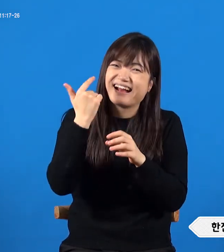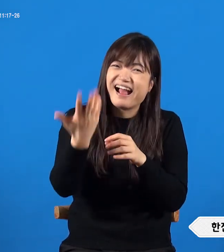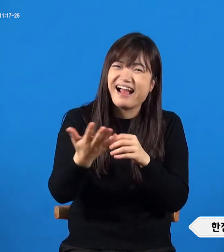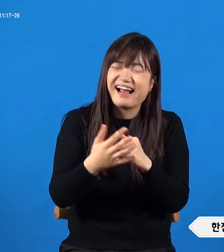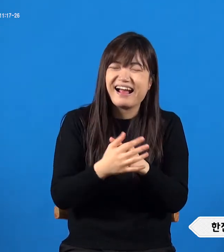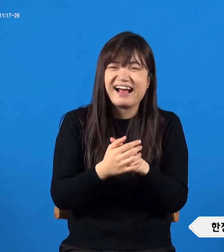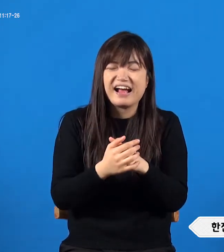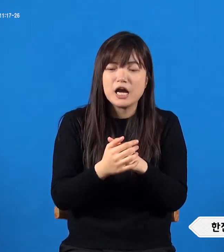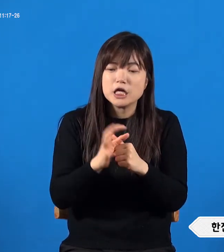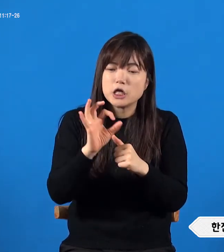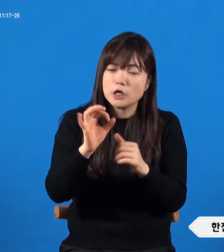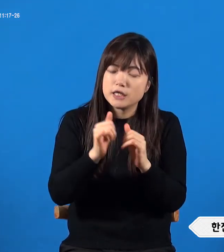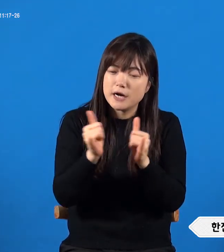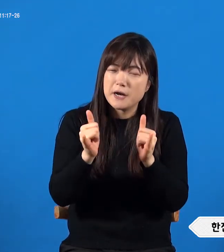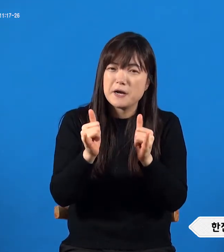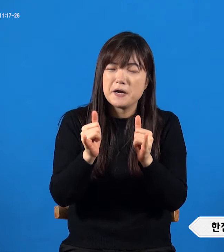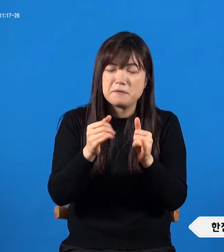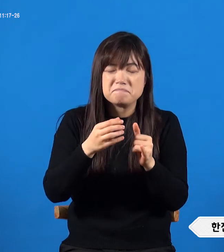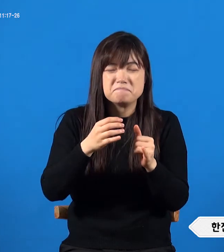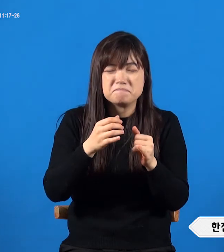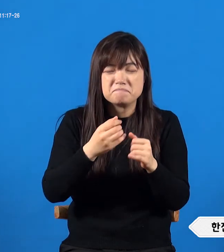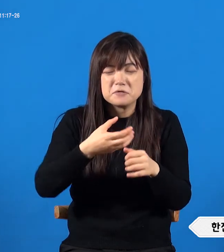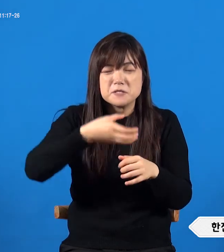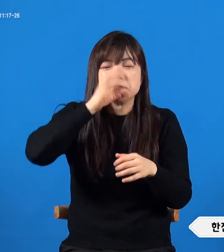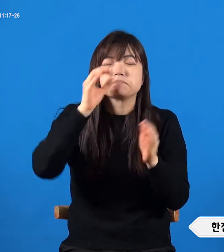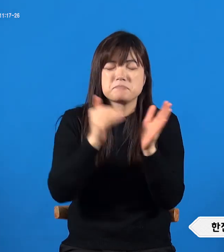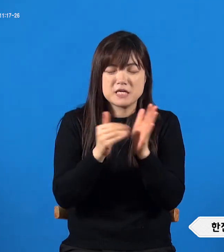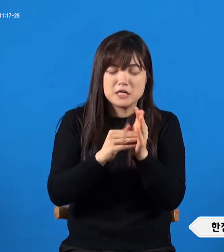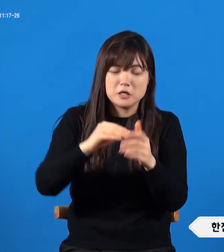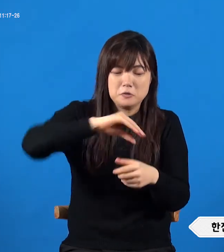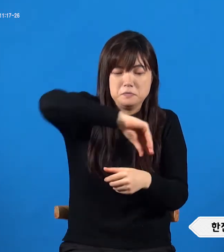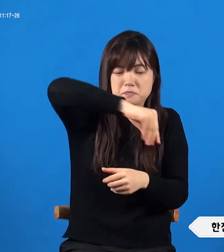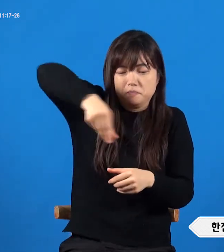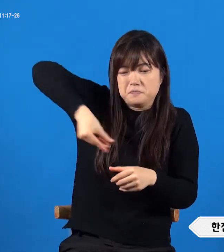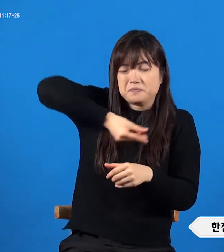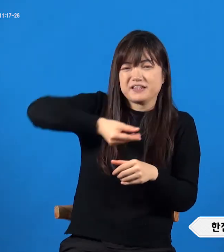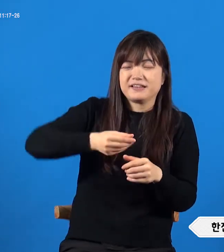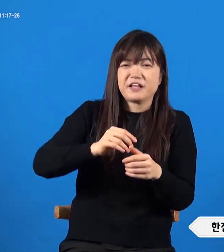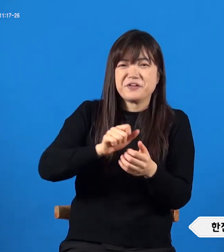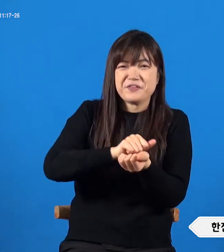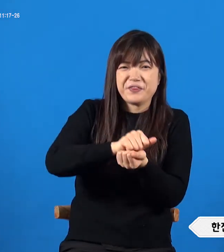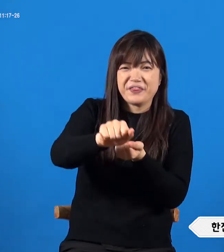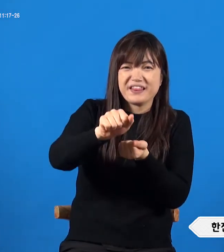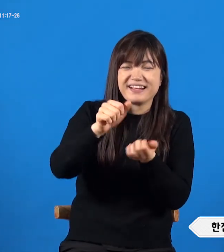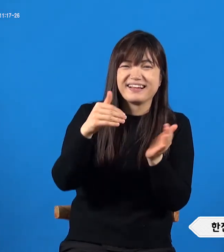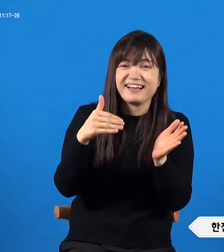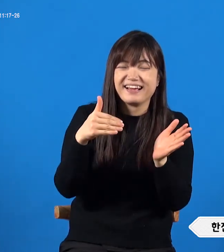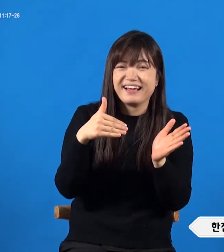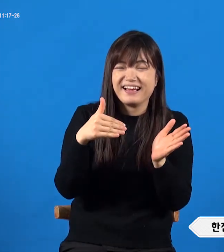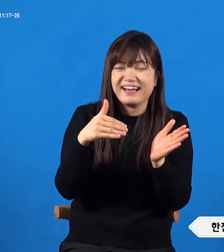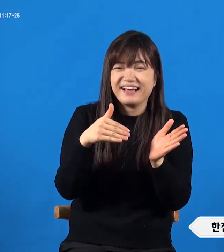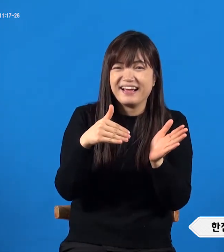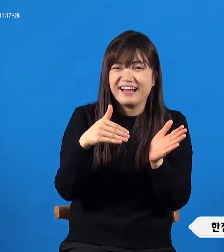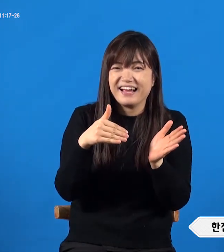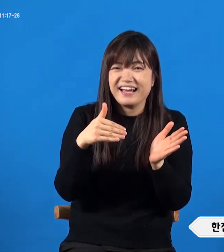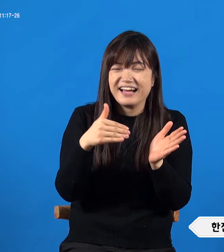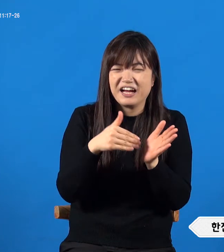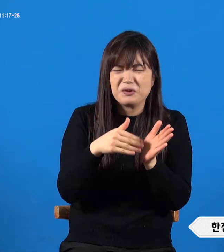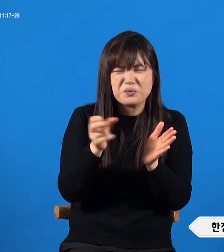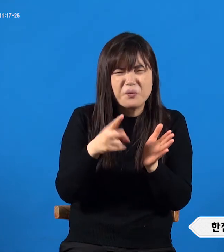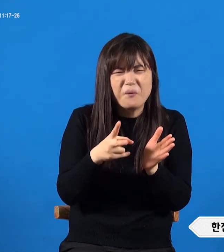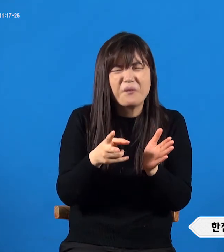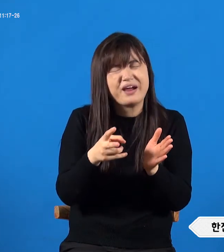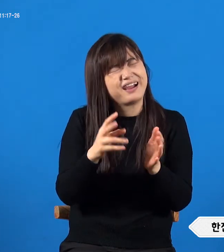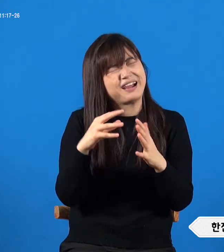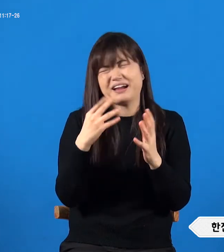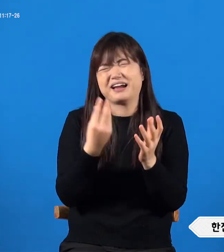한 10사람쯤 마시면 한번 이렇게 둘러서 다 닦고 또 하고, 그렇게 할 수도 있지만 그건